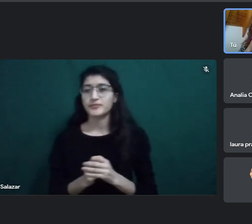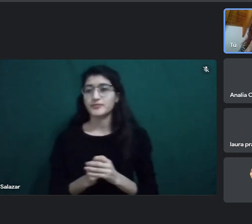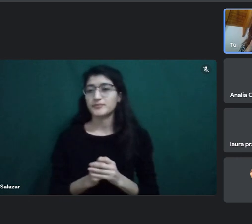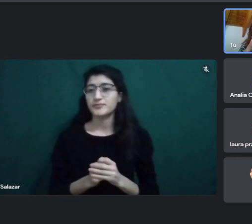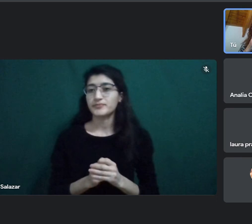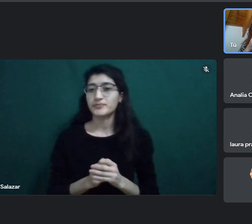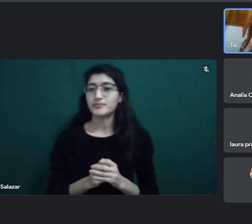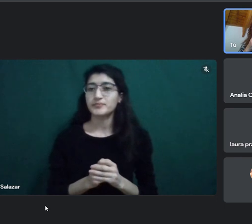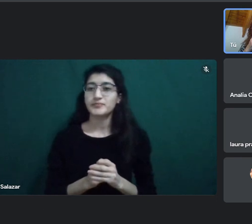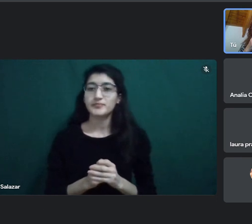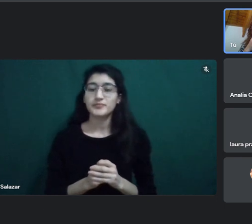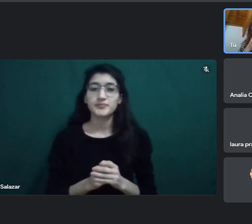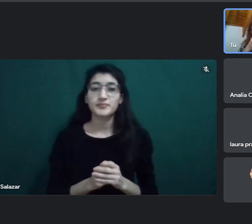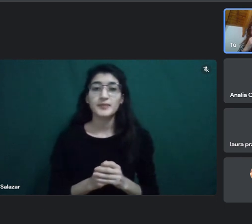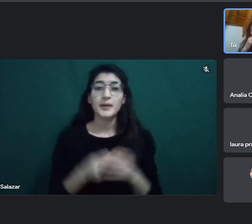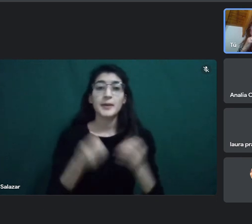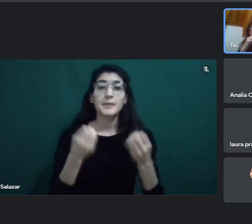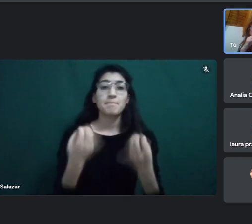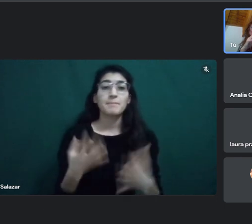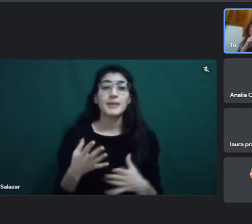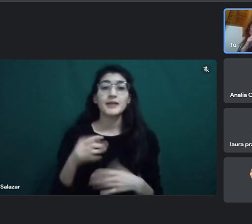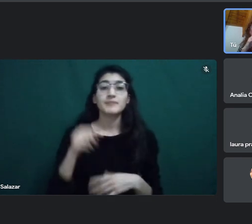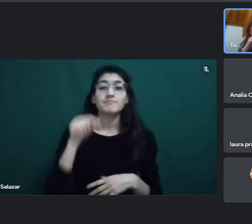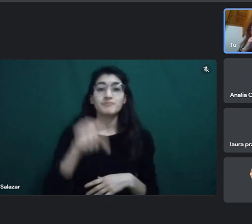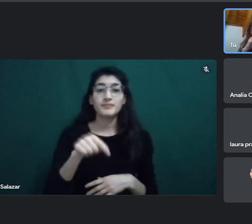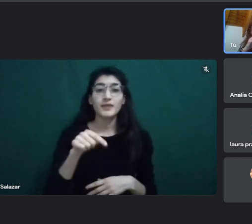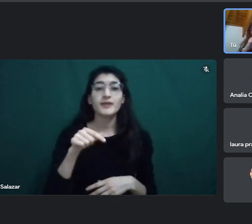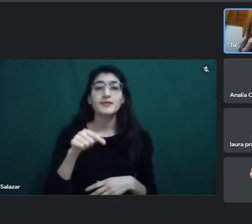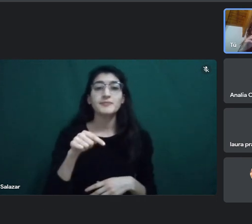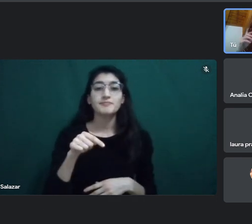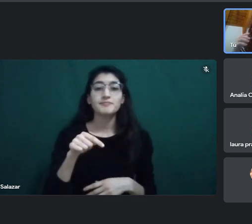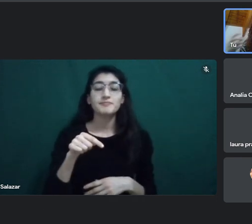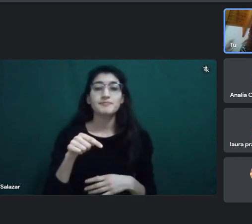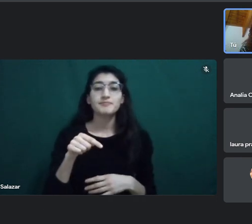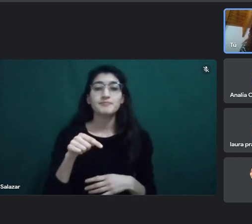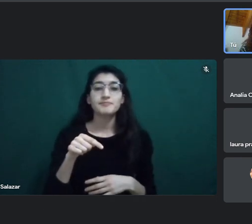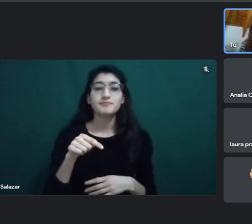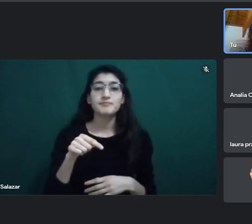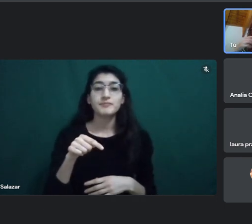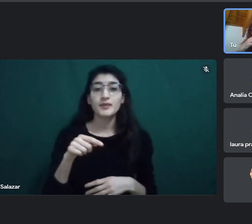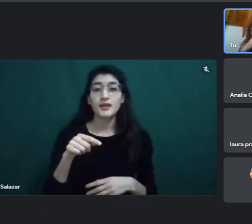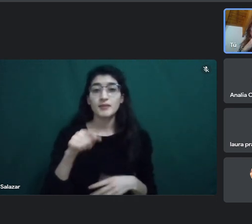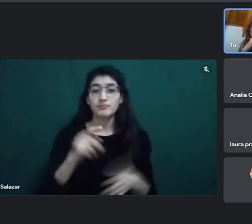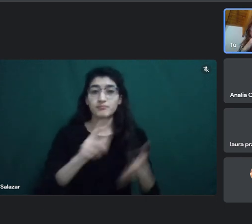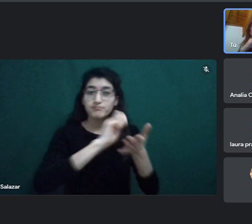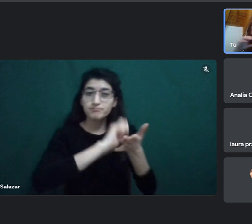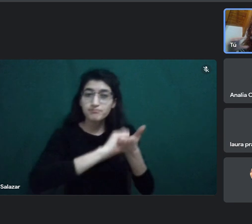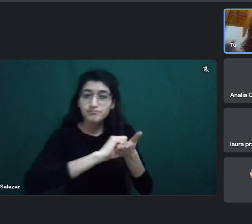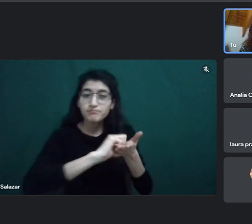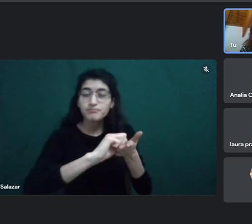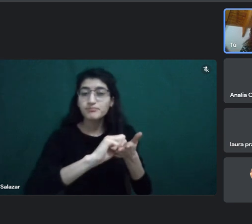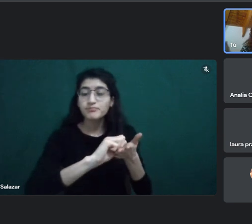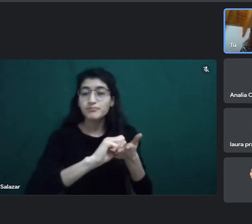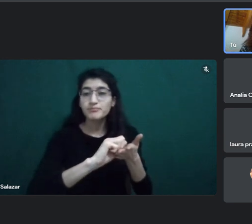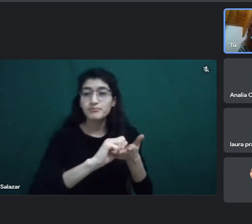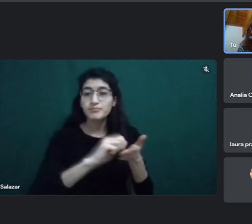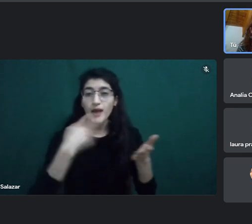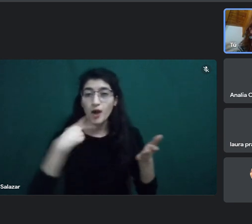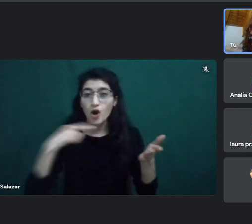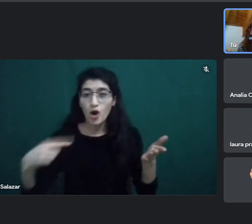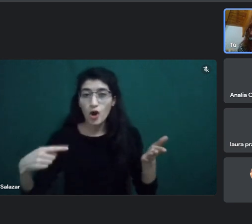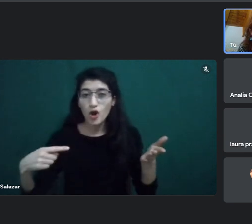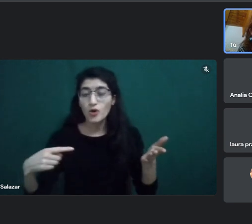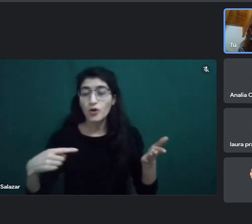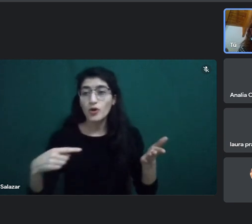Bien, teníamos entonces, yo había marcado especialmente para que presten atención porque estos son